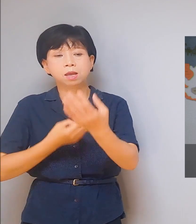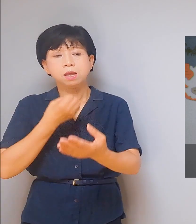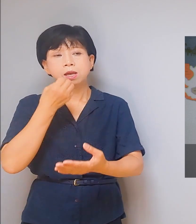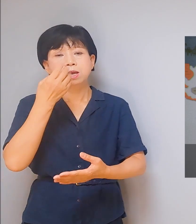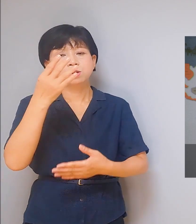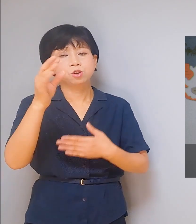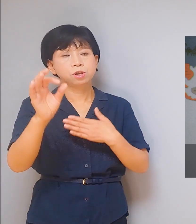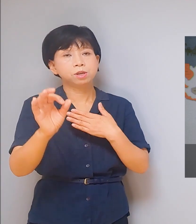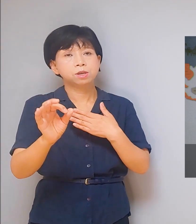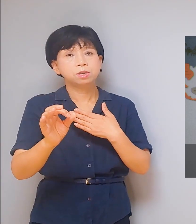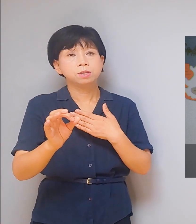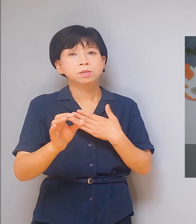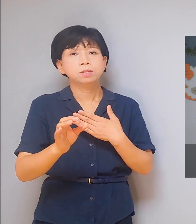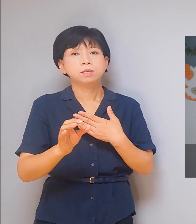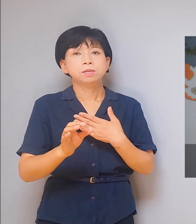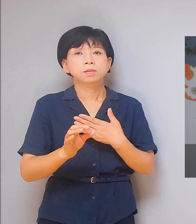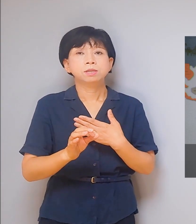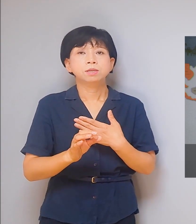주님께